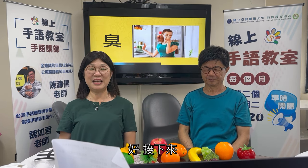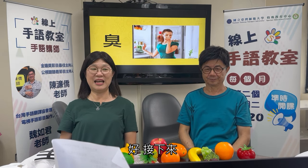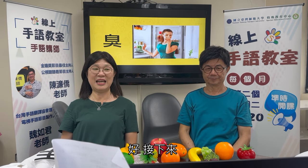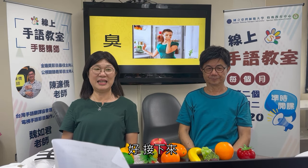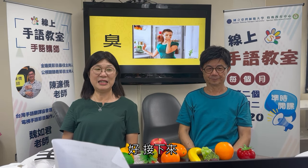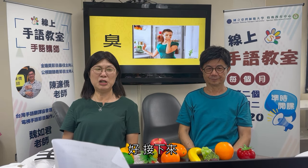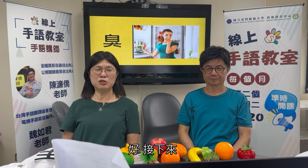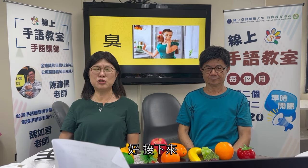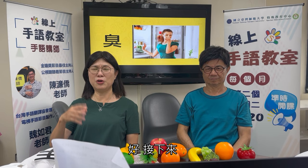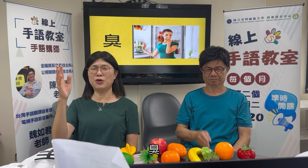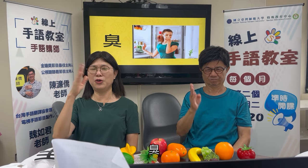来臭，